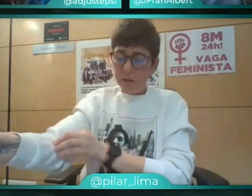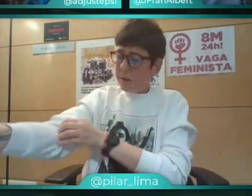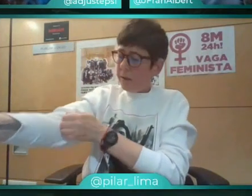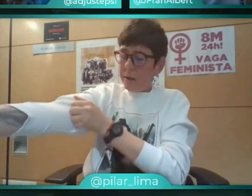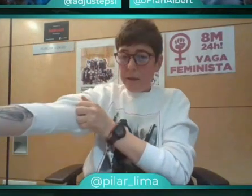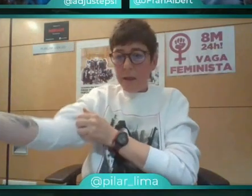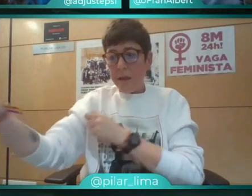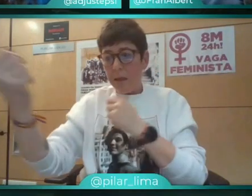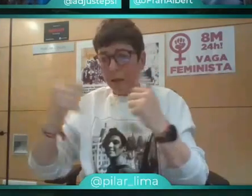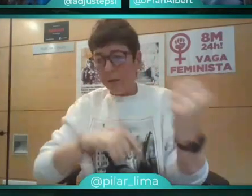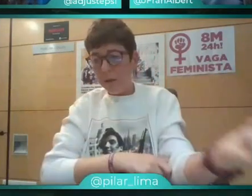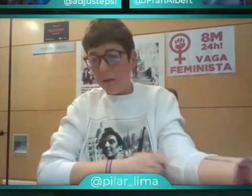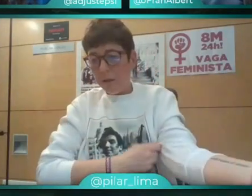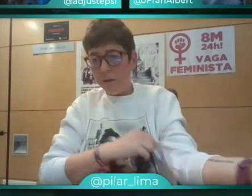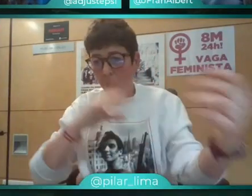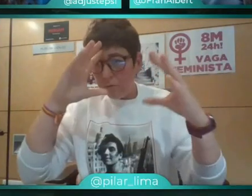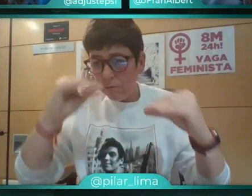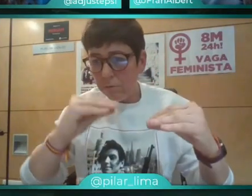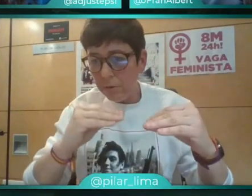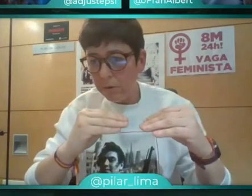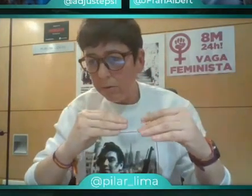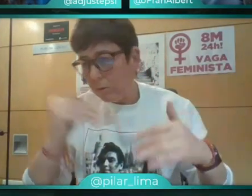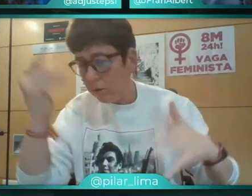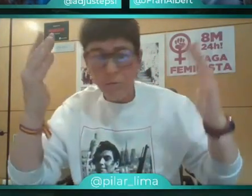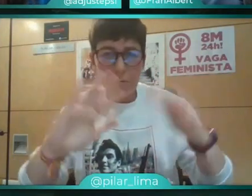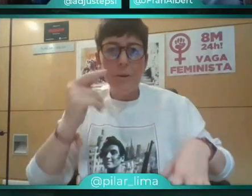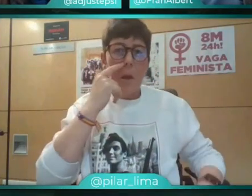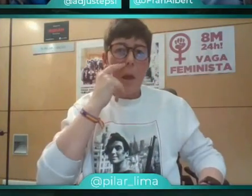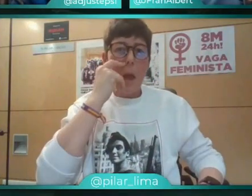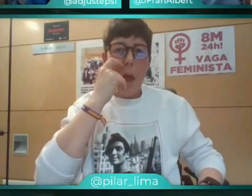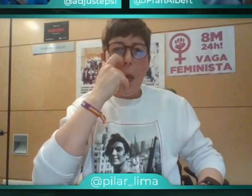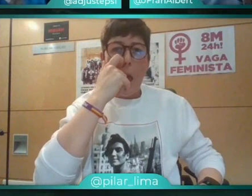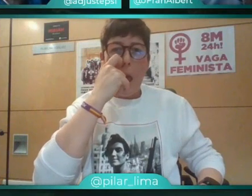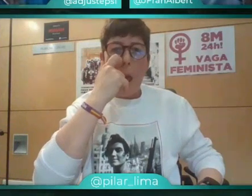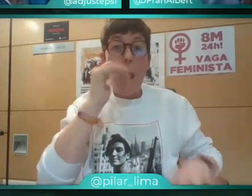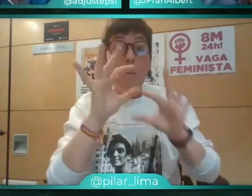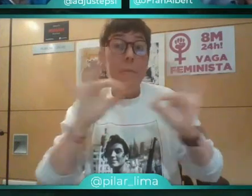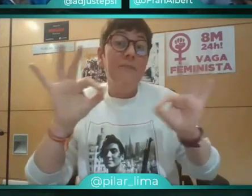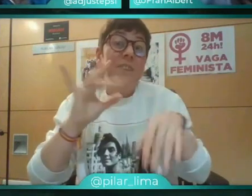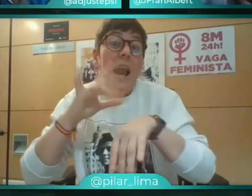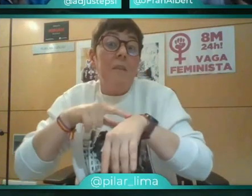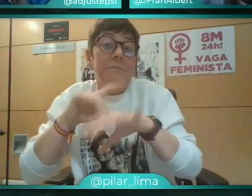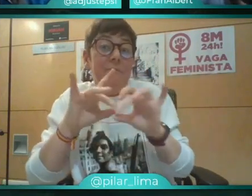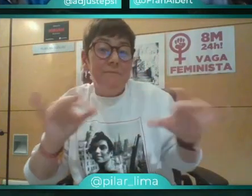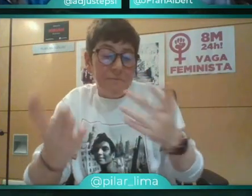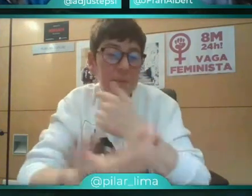en las administraciones públicas en los gobiernos totalmente